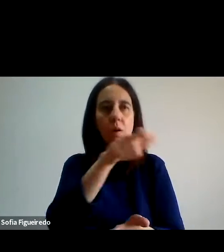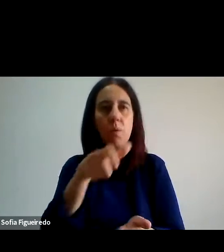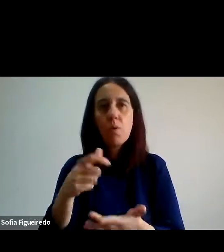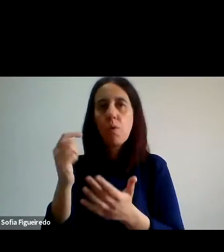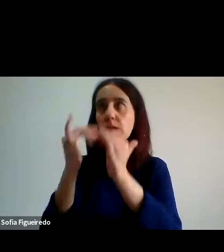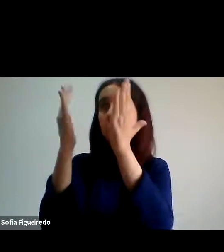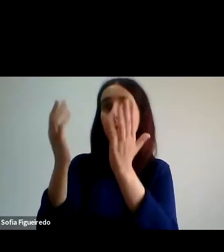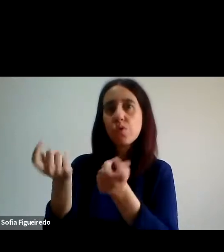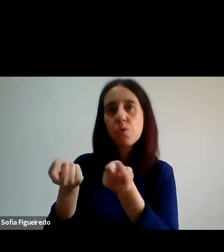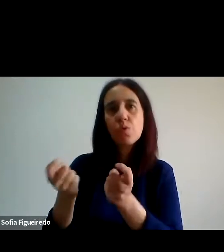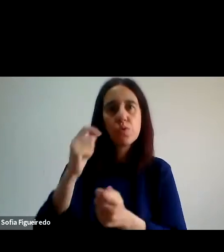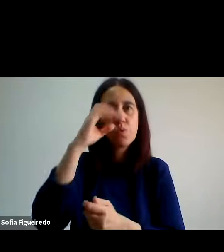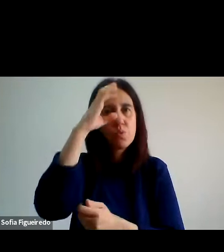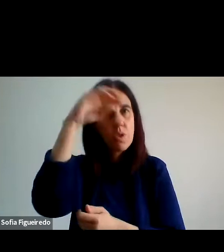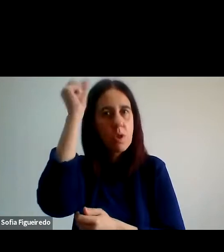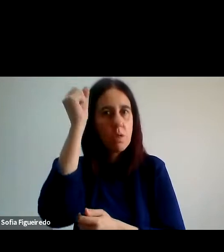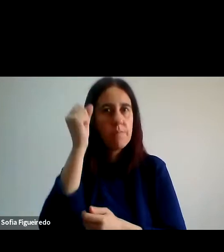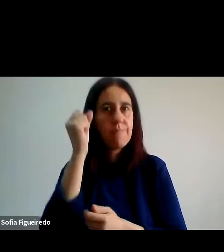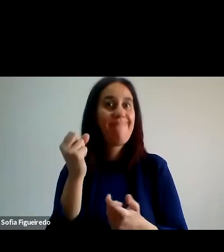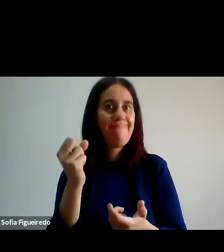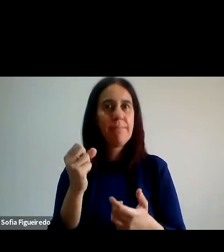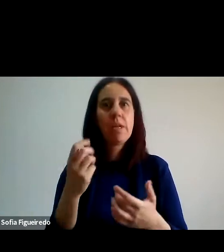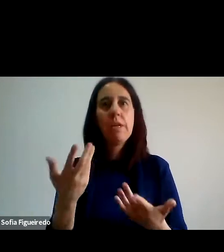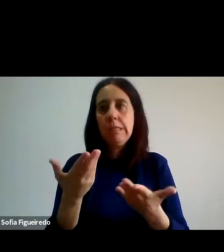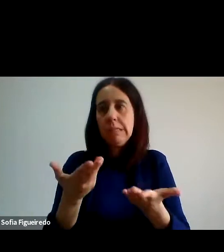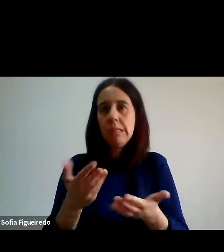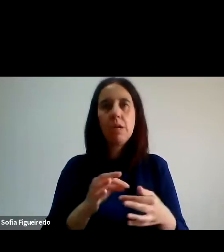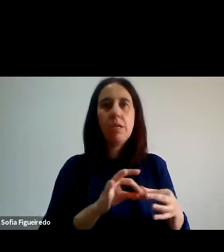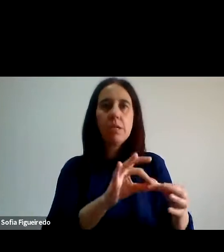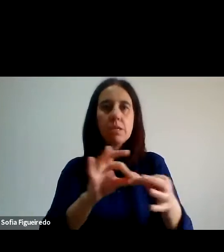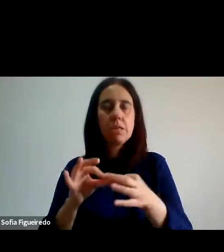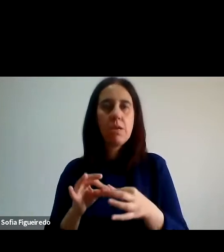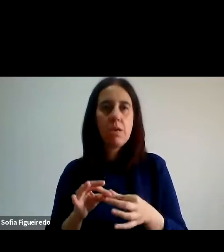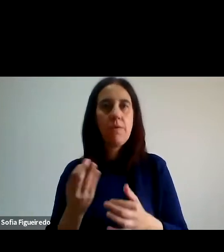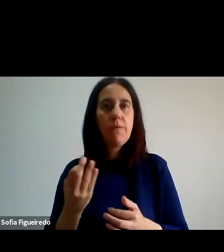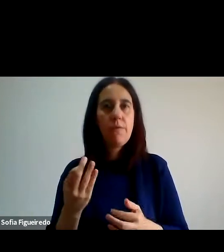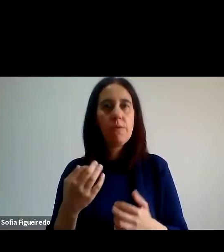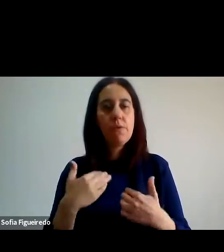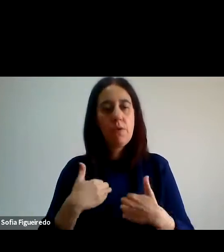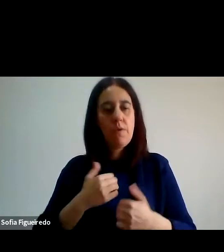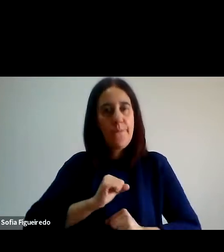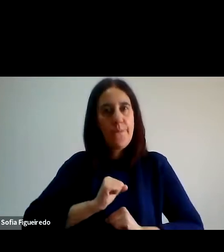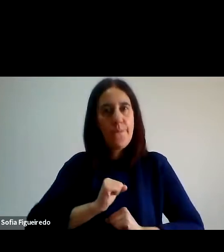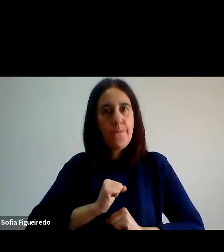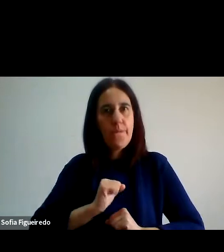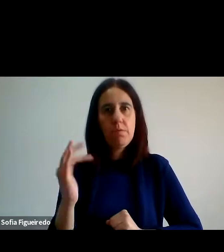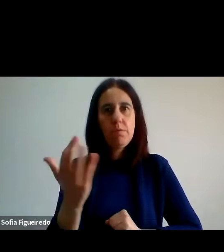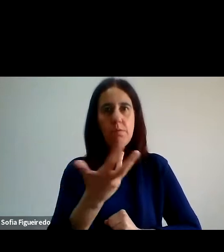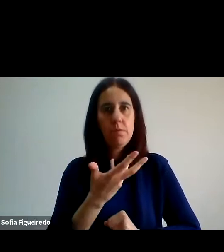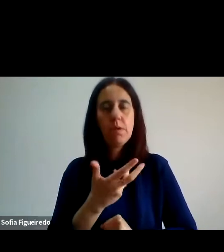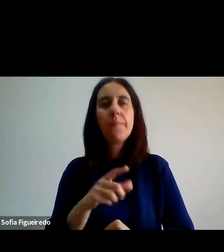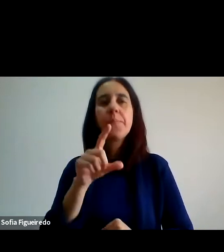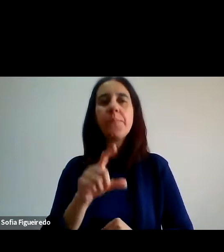com o Estado, ou seja, toda a ligação que temos à volta precisamente do nosso ecossistema. Depois, a própria